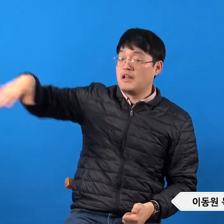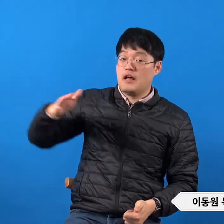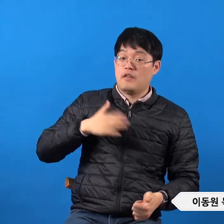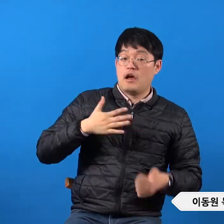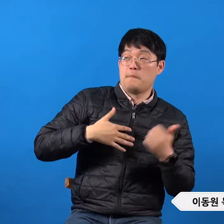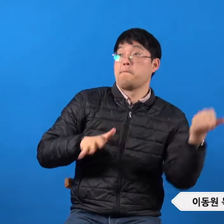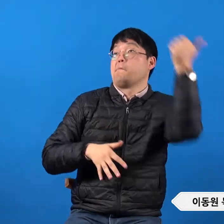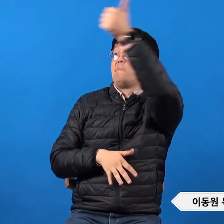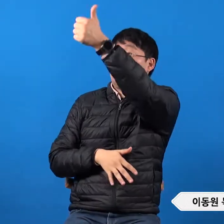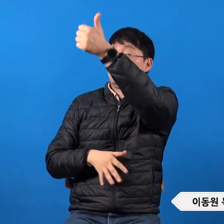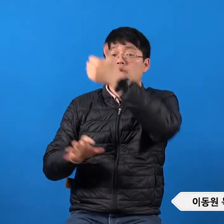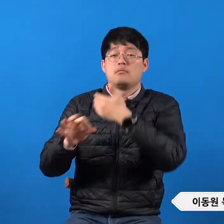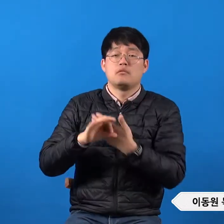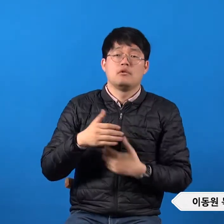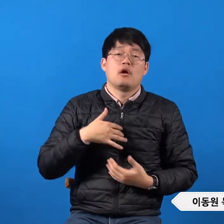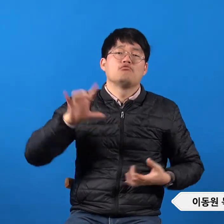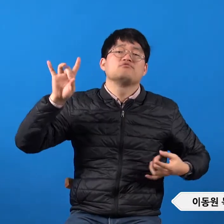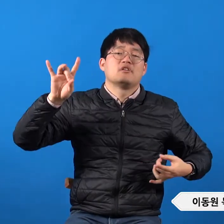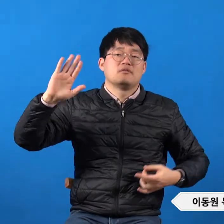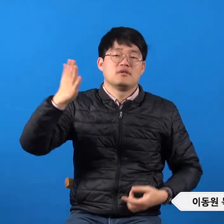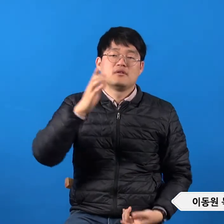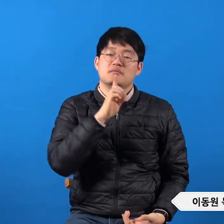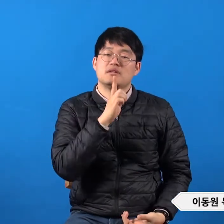오면 내가 우상이에요.